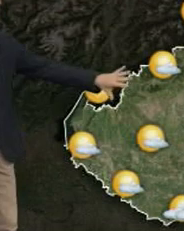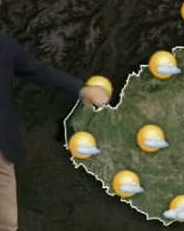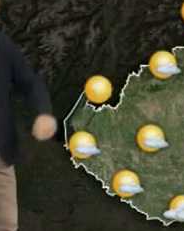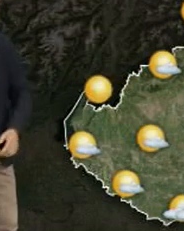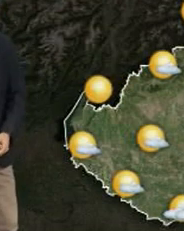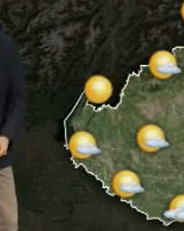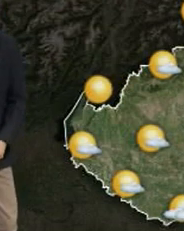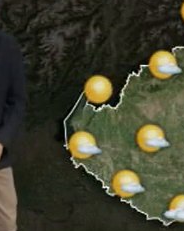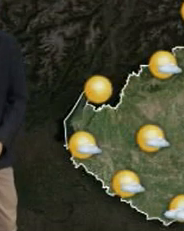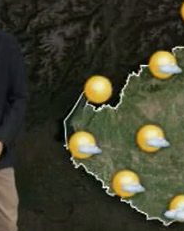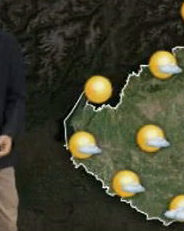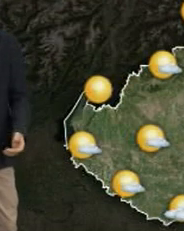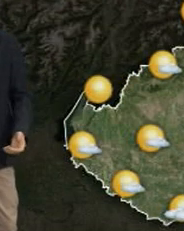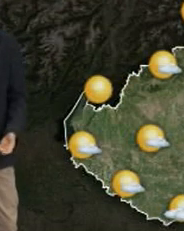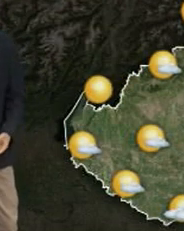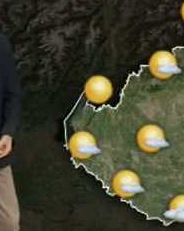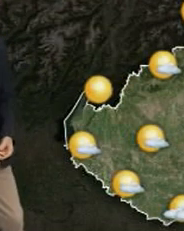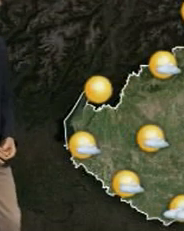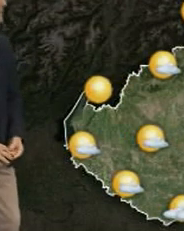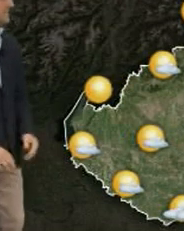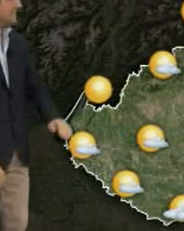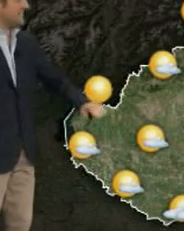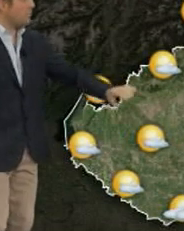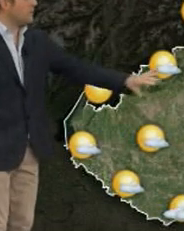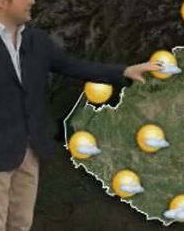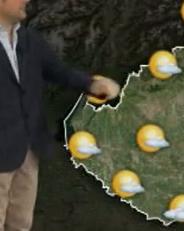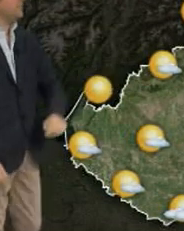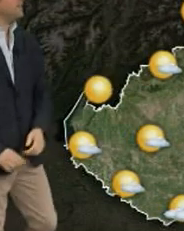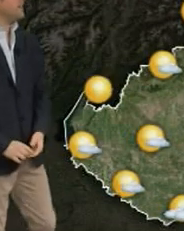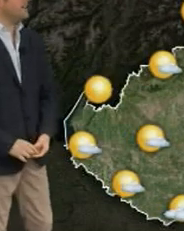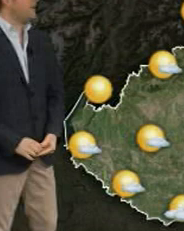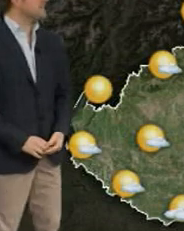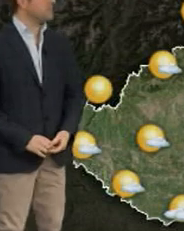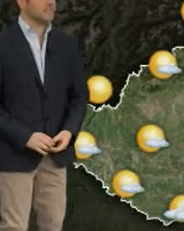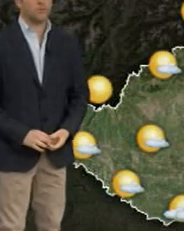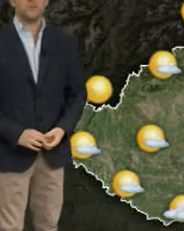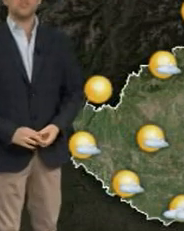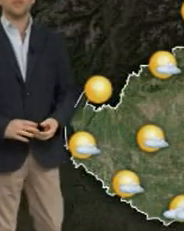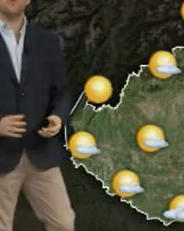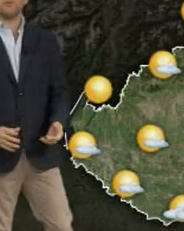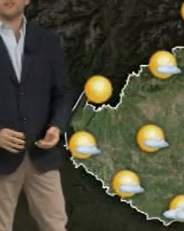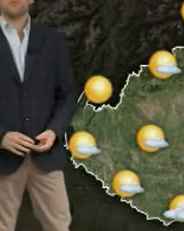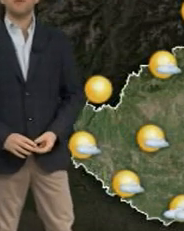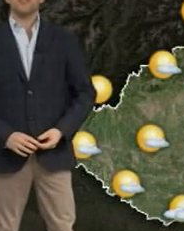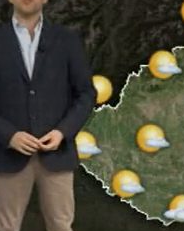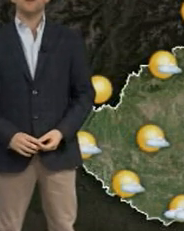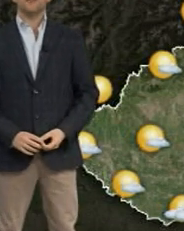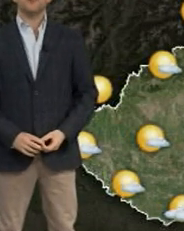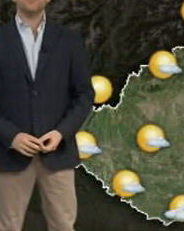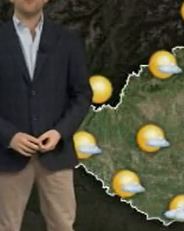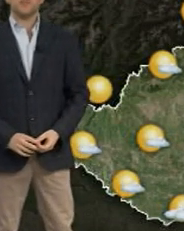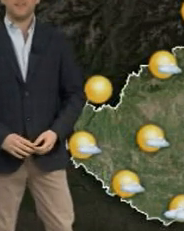altrove invece schiarite anche ampie per una giornata abbastanza tranquilla difatti anche le massime saranno piacevoli durante il pomeriggio